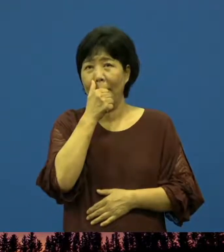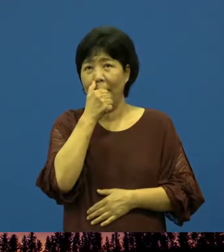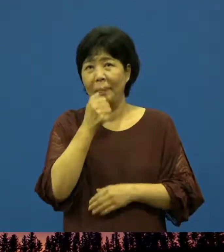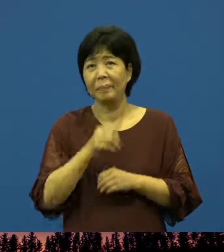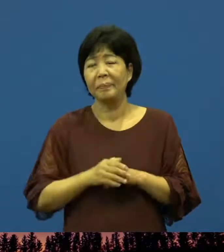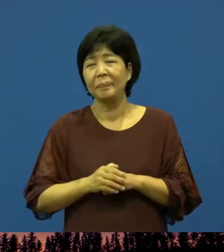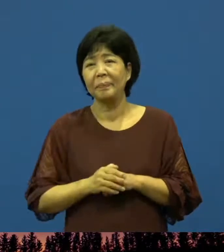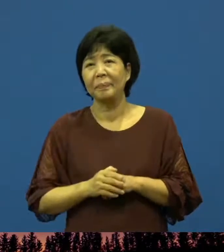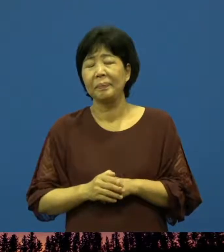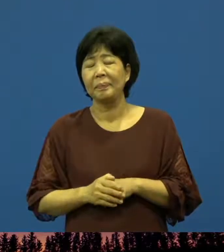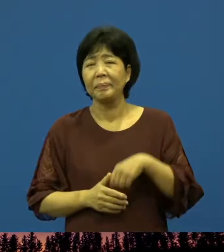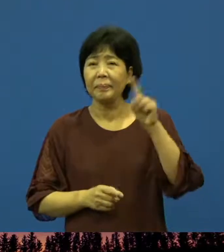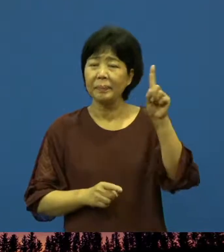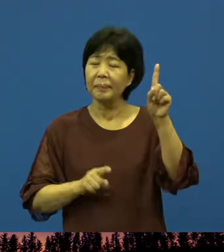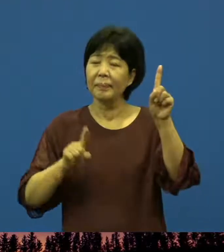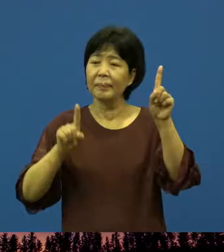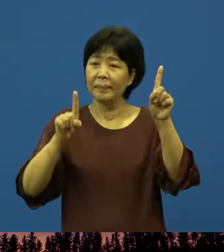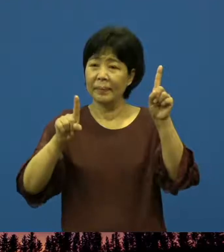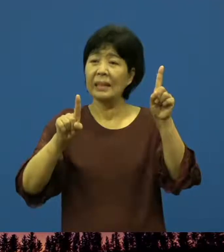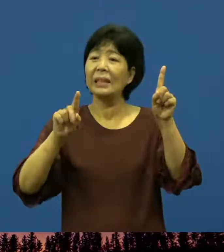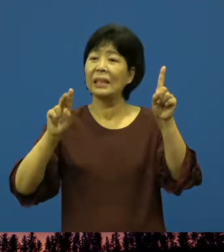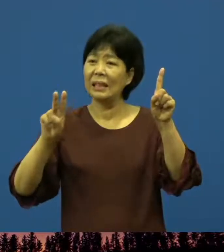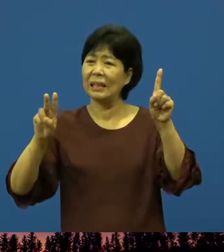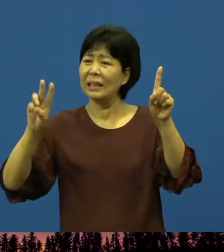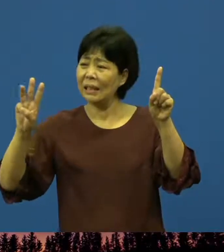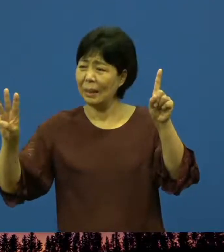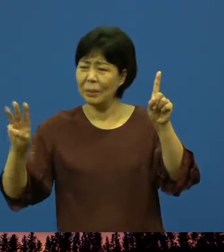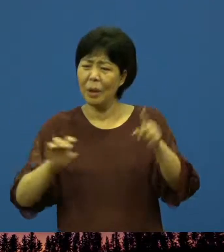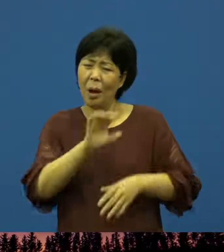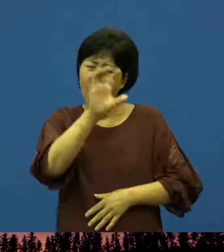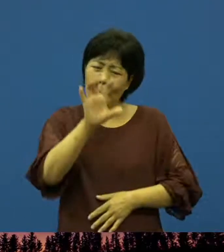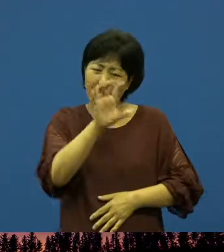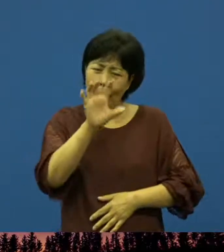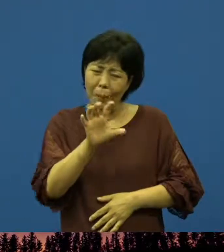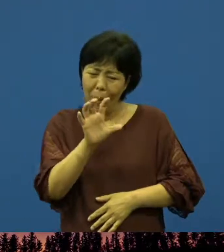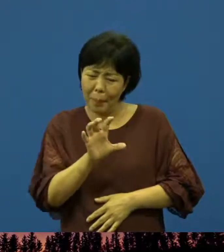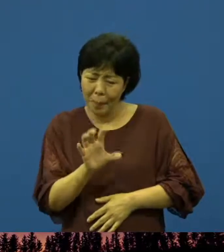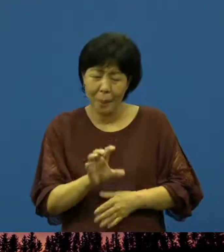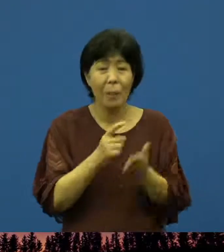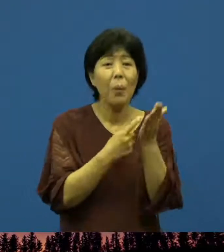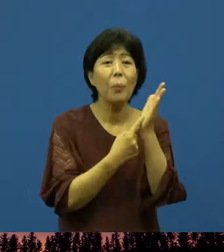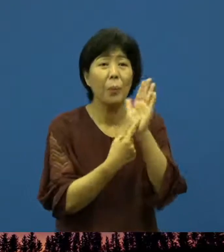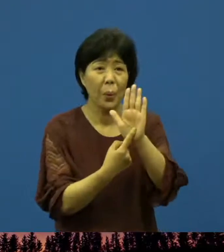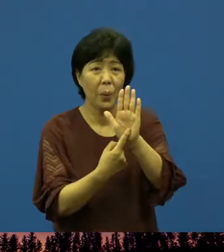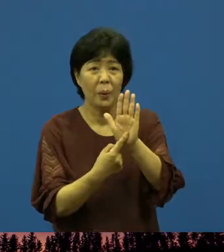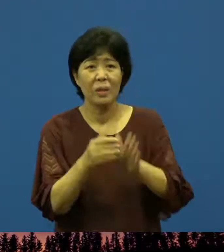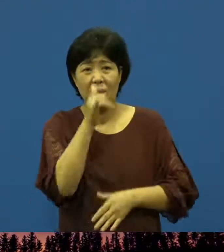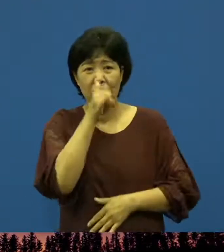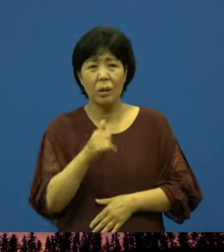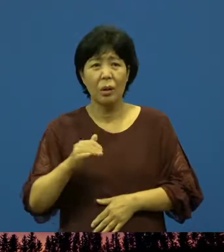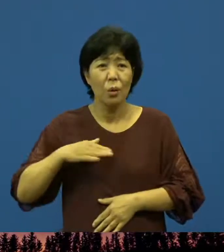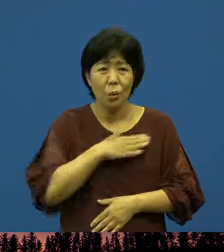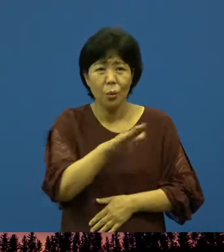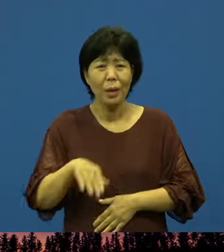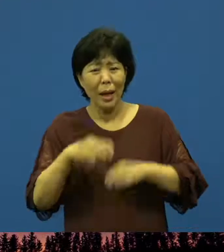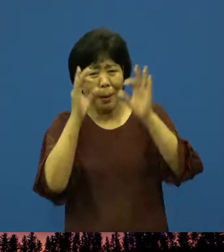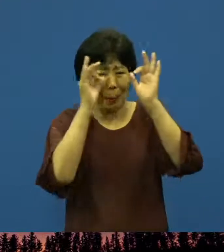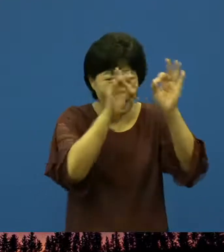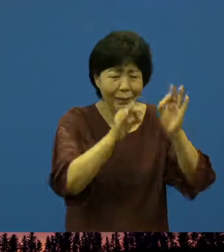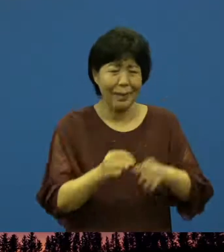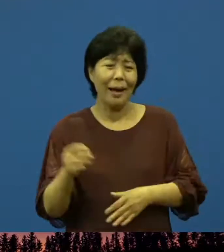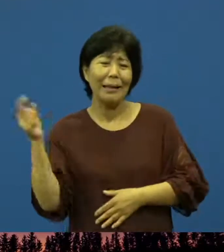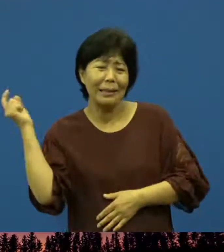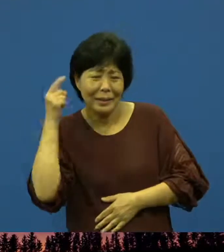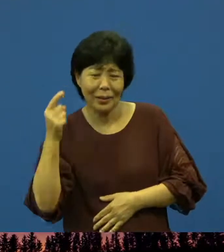그래서 여러분 1절, 2절, 3절에서 요한이 반복해서 하는 얘기가 뭐냐면 생생한 표현을 해요. 1절부터 다시 보면 우리가 들은 바요, 눈으로 본 바요, 자세히